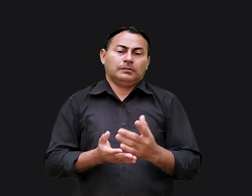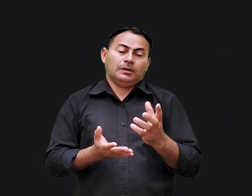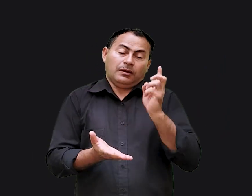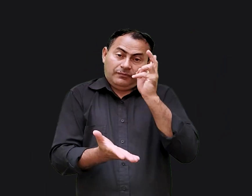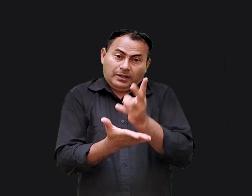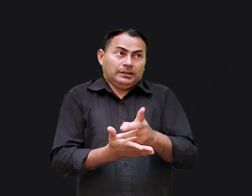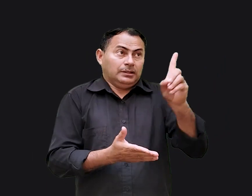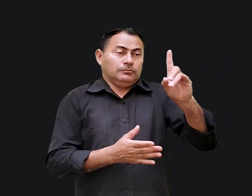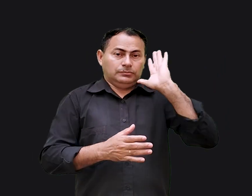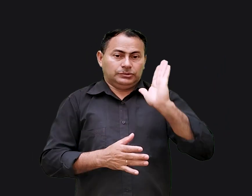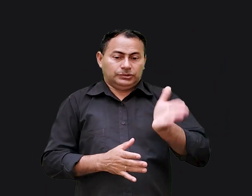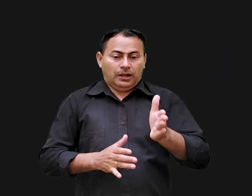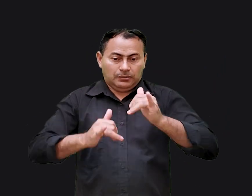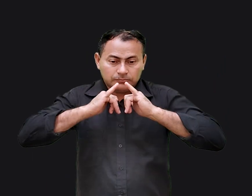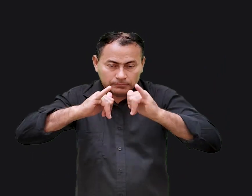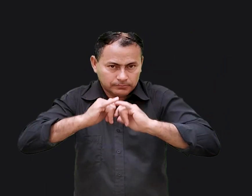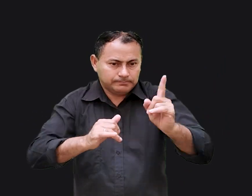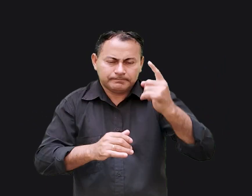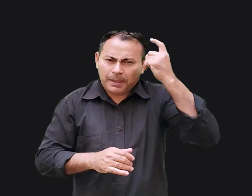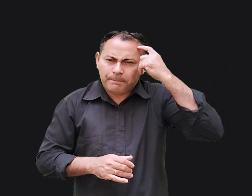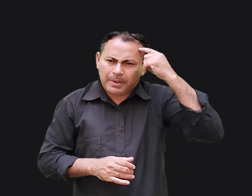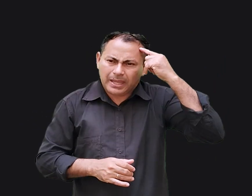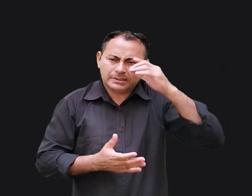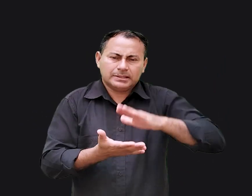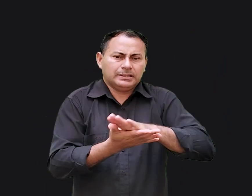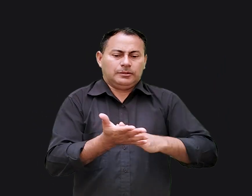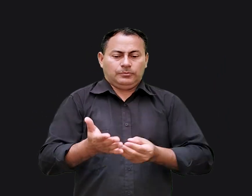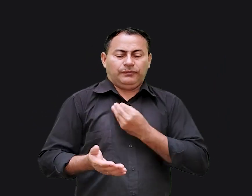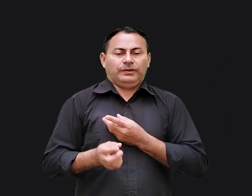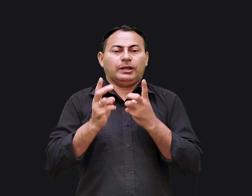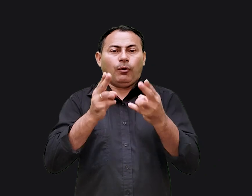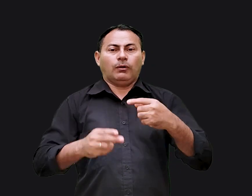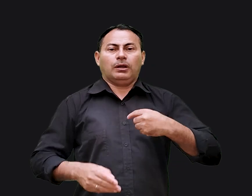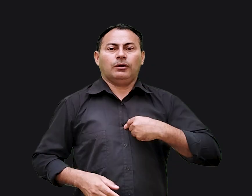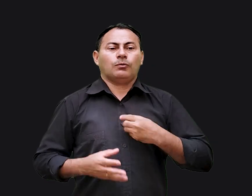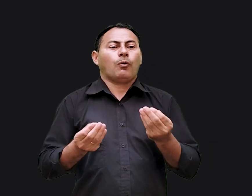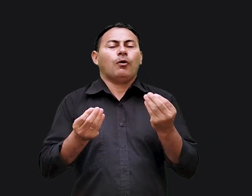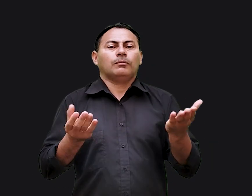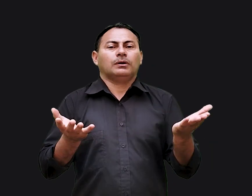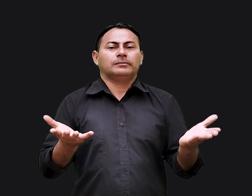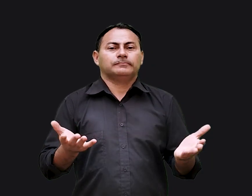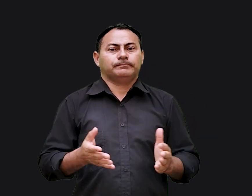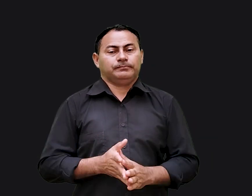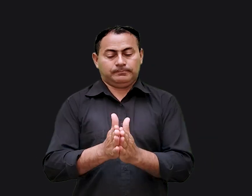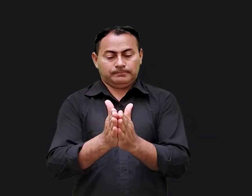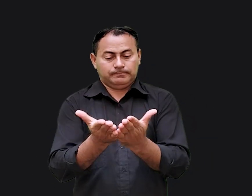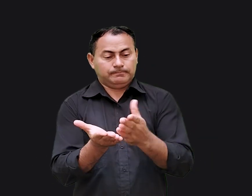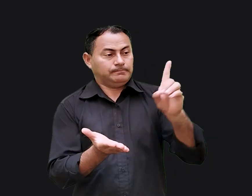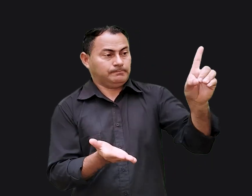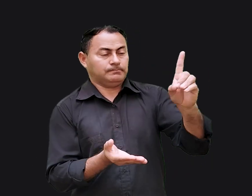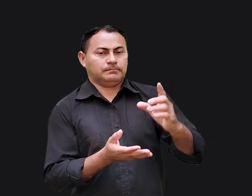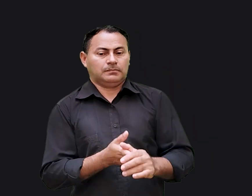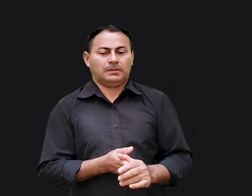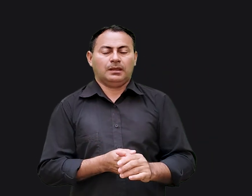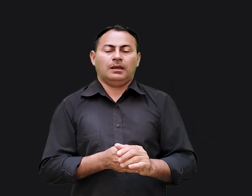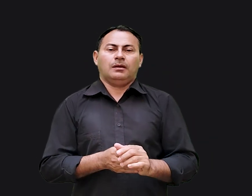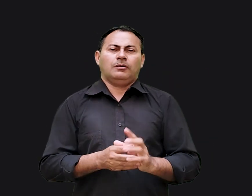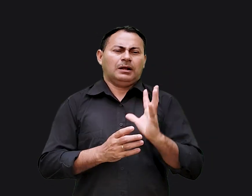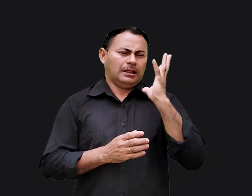vez Deus já avisou que não pensa e nem age como eu. A palavra de Deus é uma linda ferramenta nas